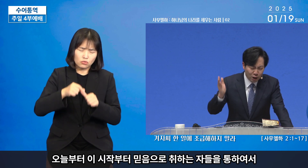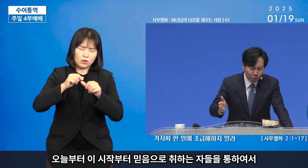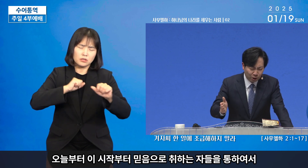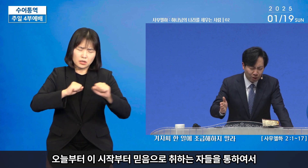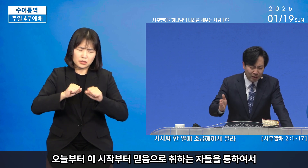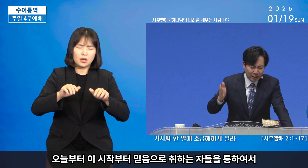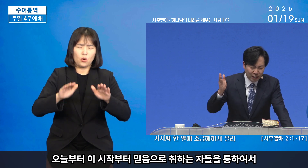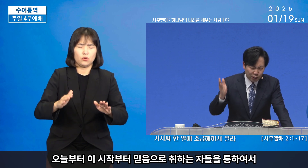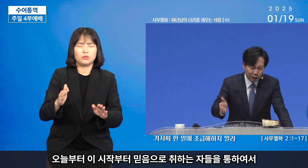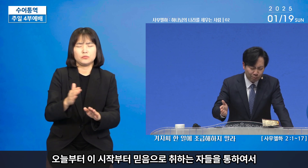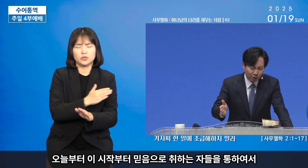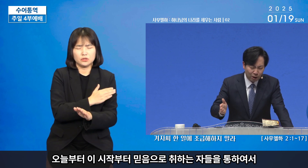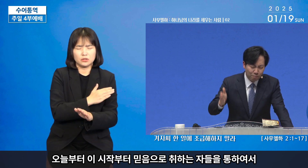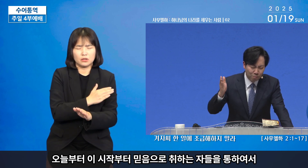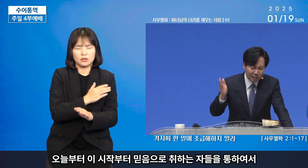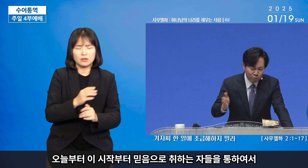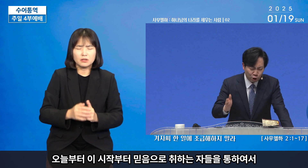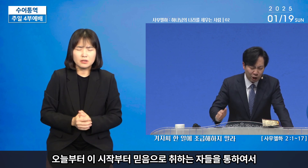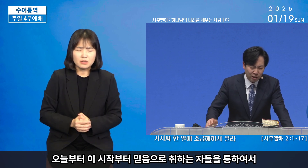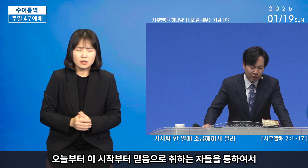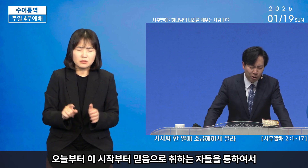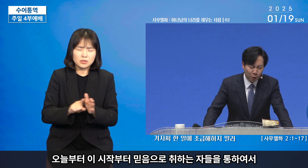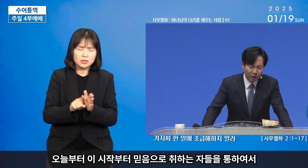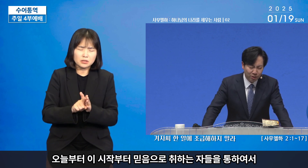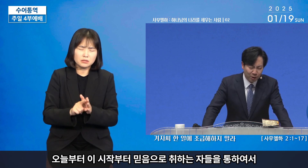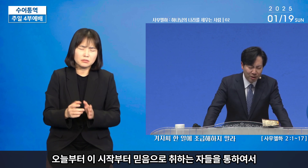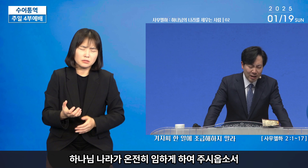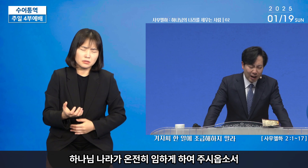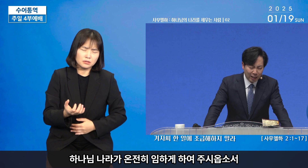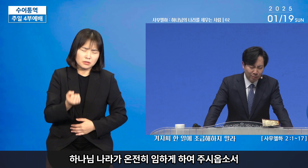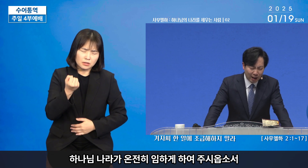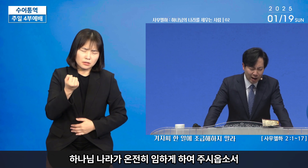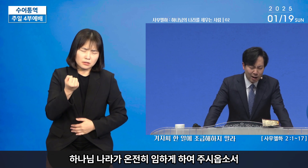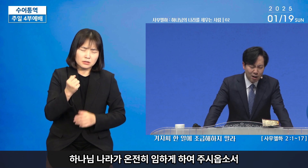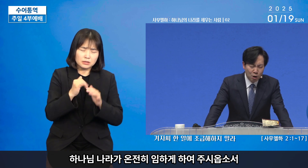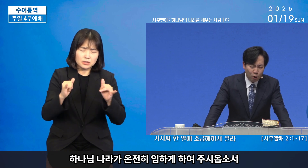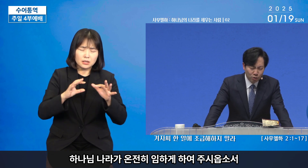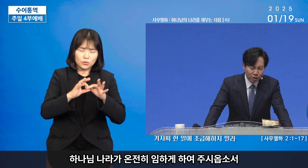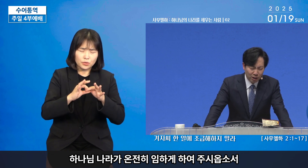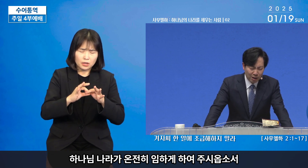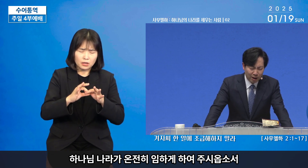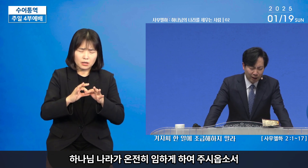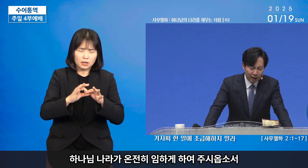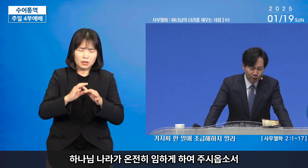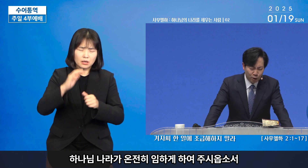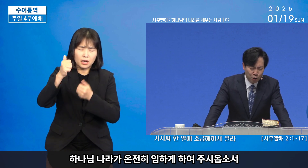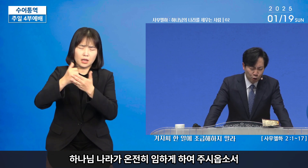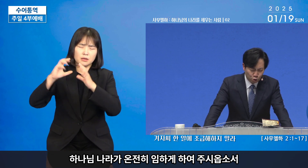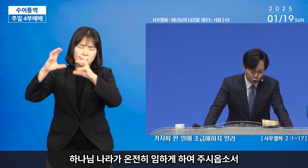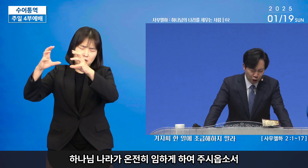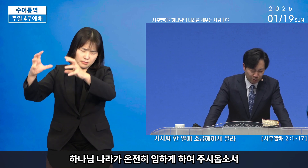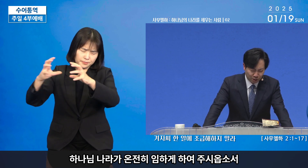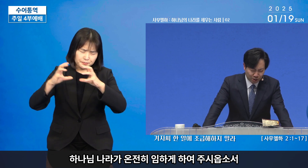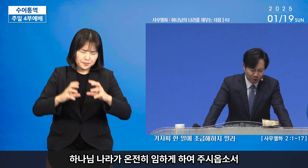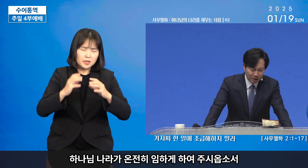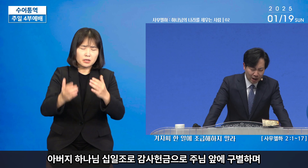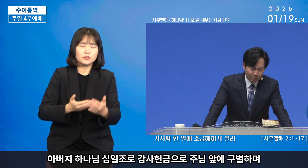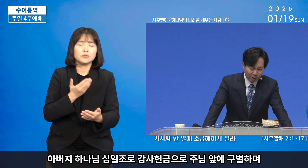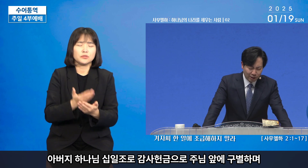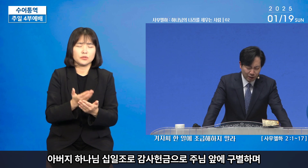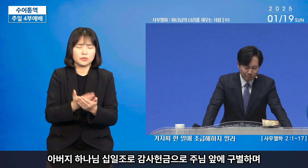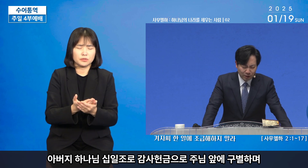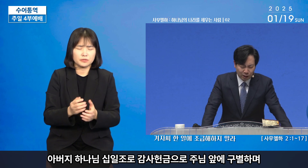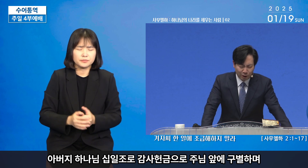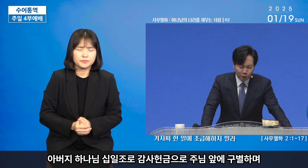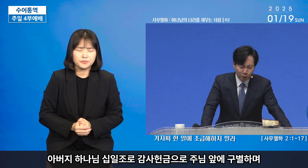바로 오늘부터 이 시작부터 믿음으로 취하는 자들을 통하여서 하나님 나라가 온전히 임하게 하여 주시옵소서.